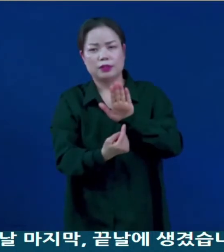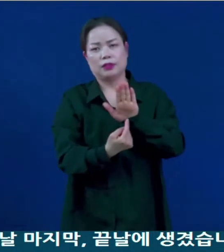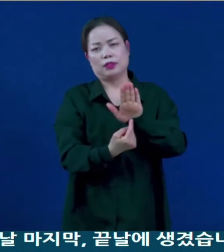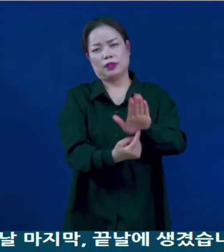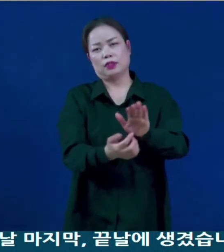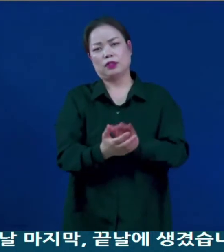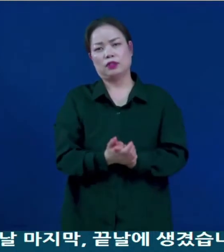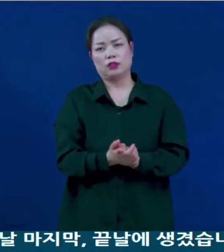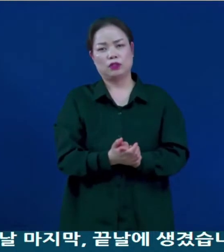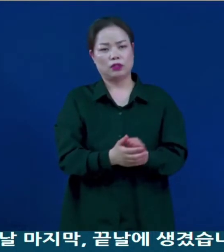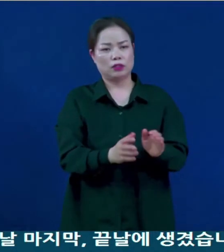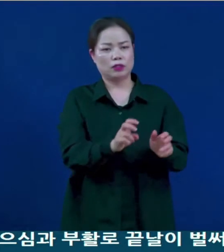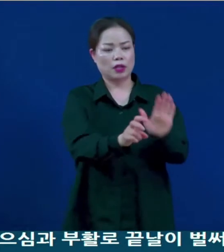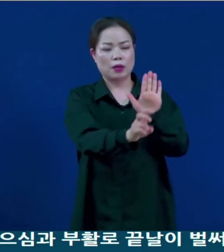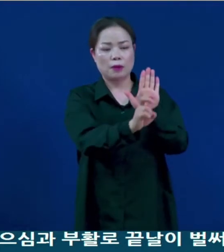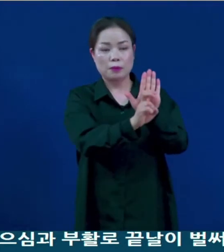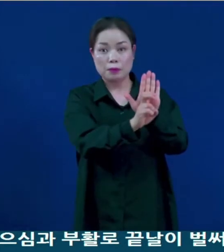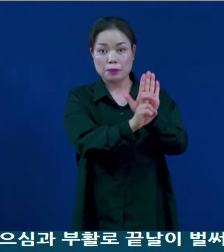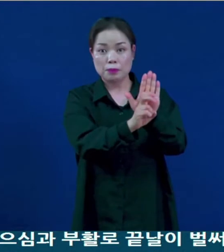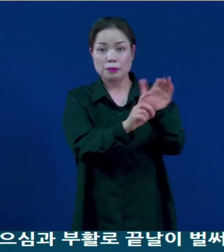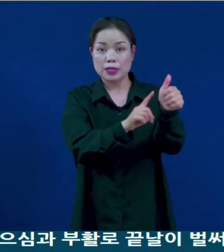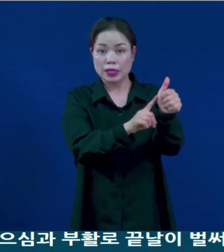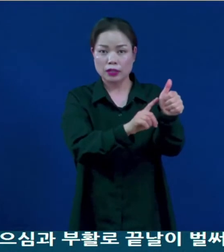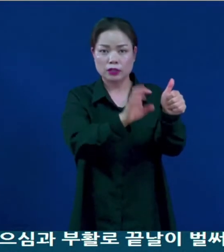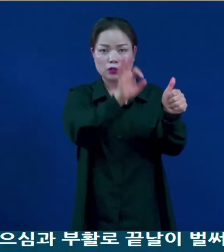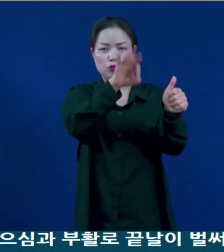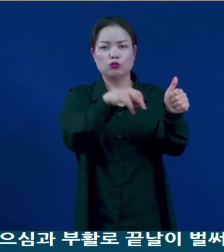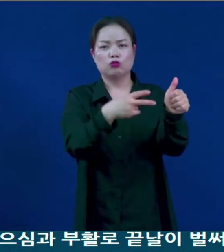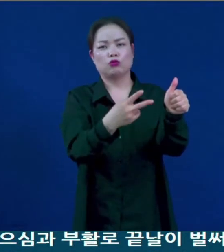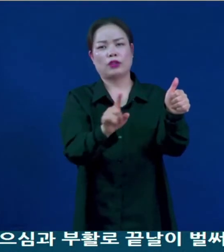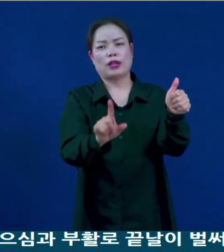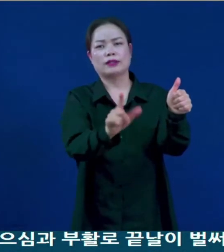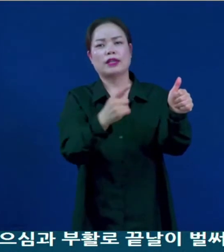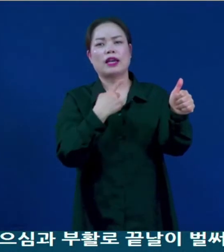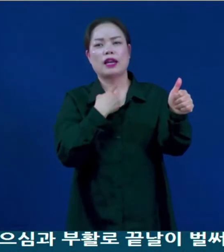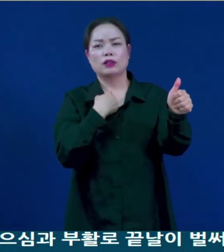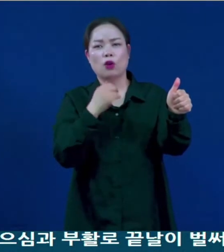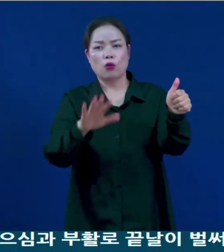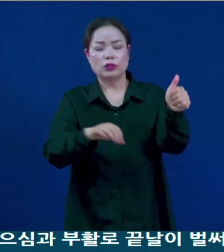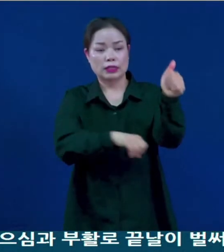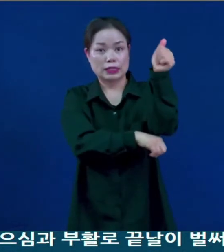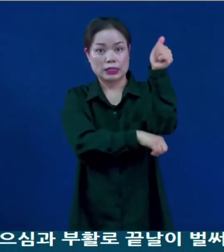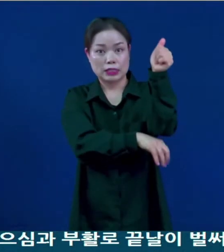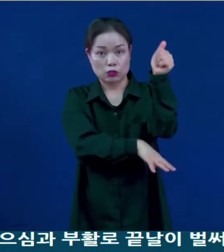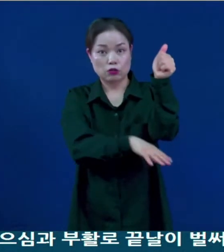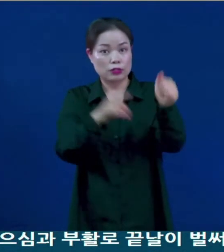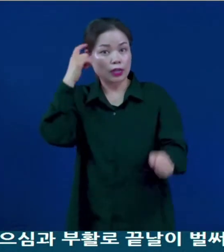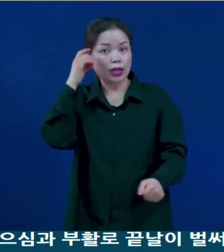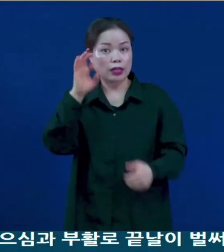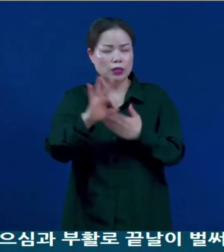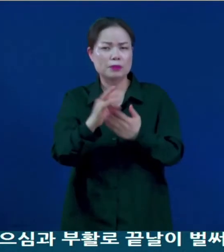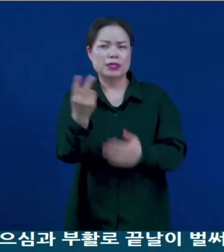유다에 살았던 사람인데 아까 말씀드린 것처럼 바로 오늘을 기준으로 생각하면